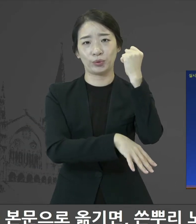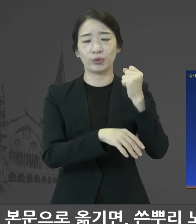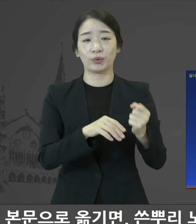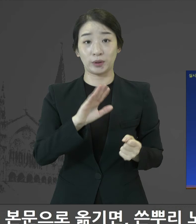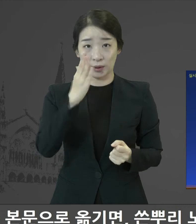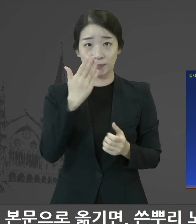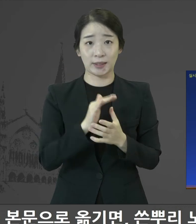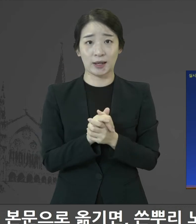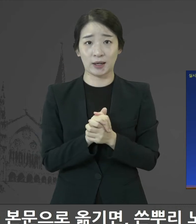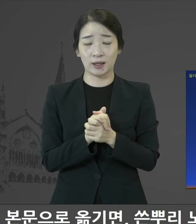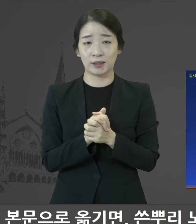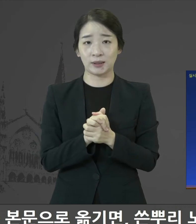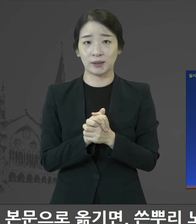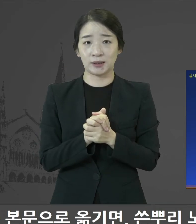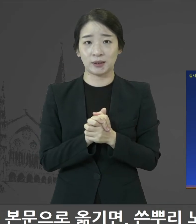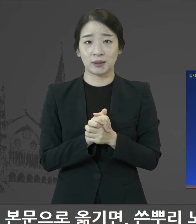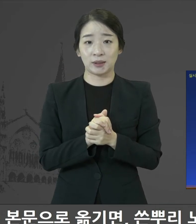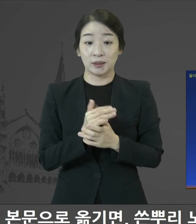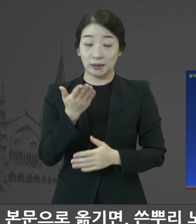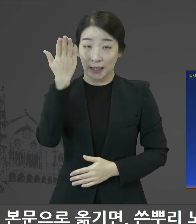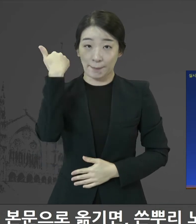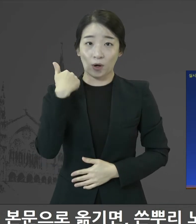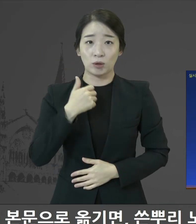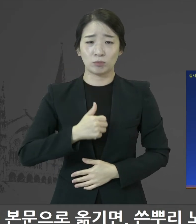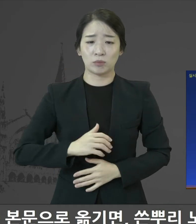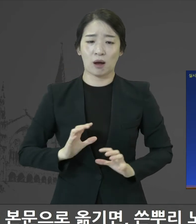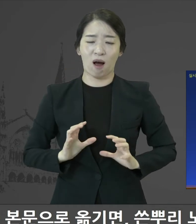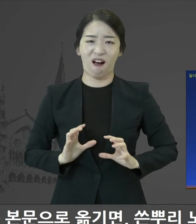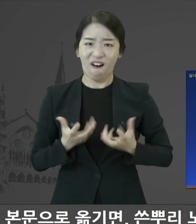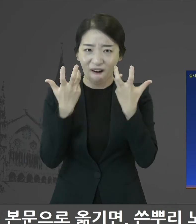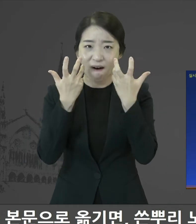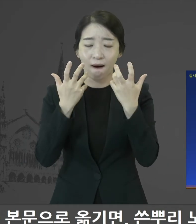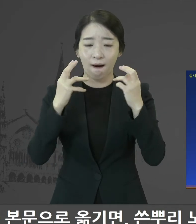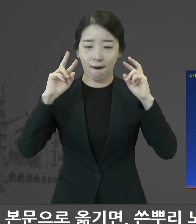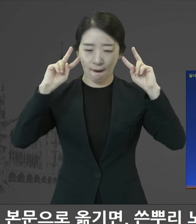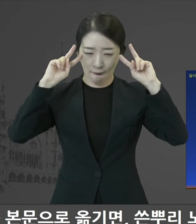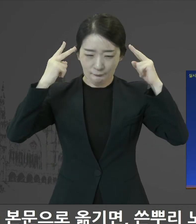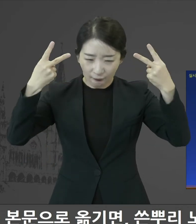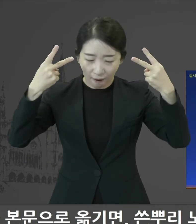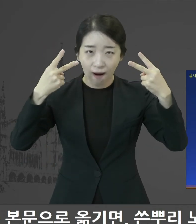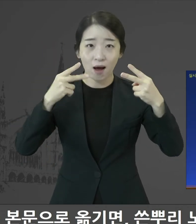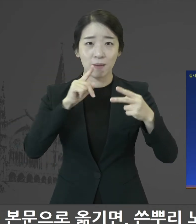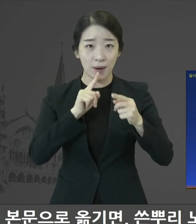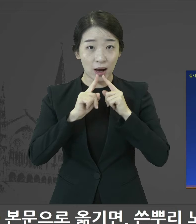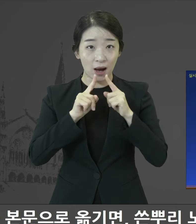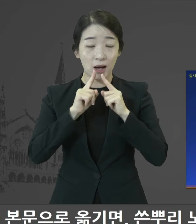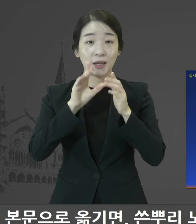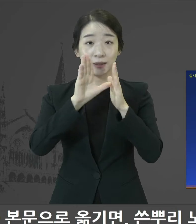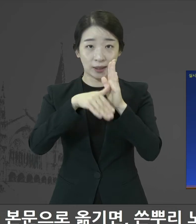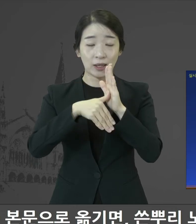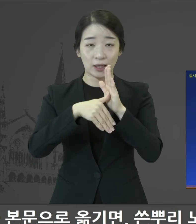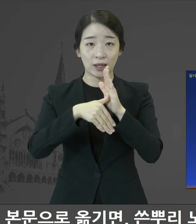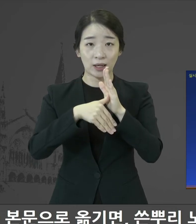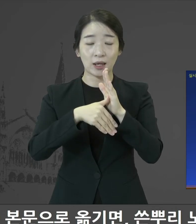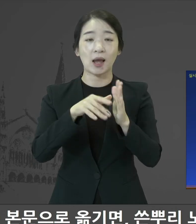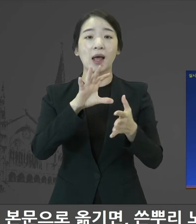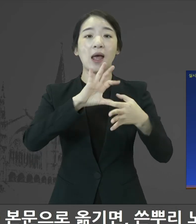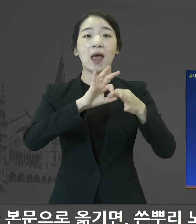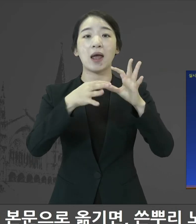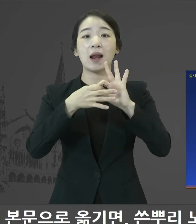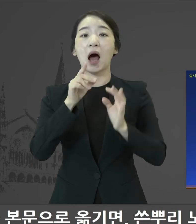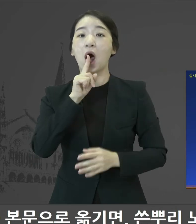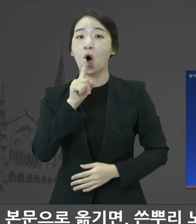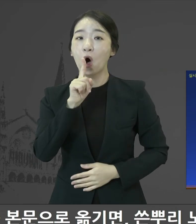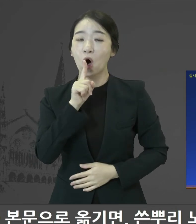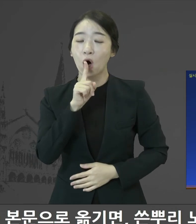지난번 분냄에 관한 말씀을 나눌 때 이 헬라어를 제가 두 단어 말씀을 드렸어요. 이 분냄,